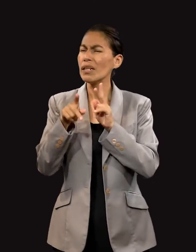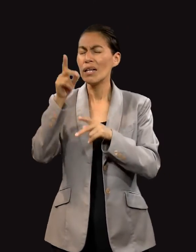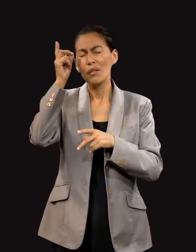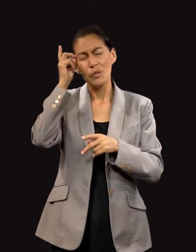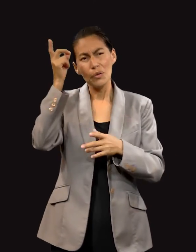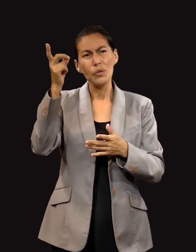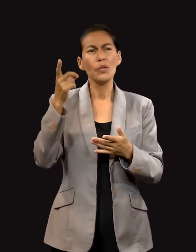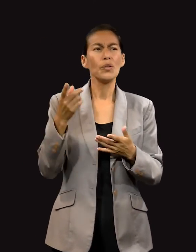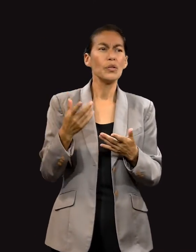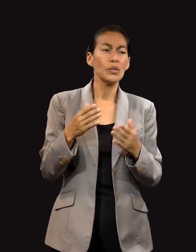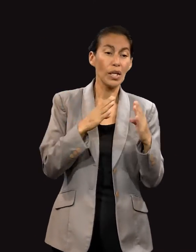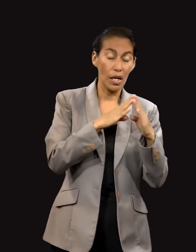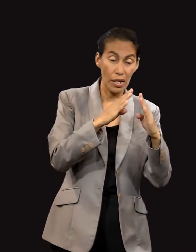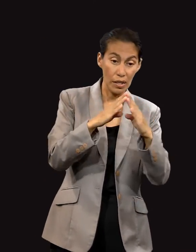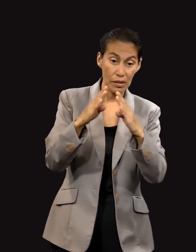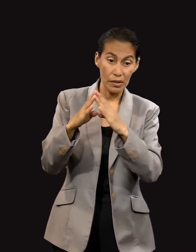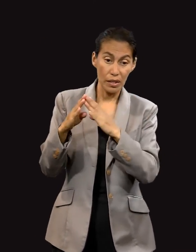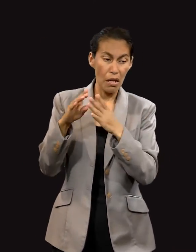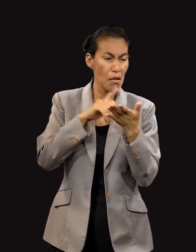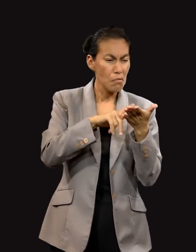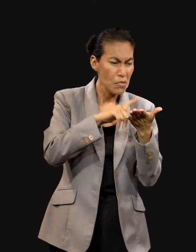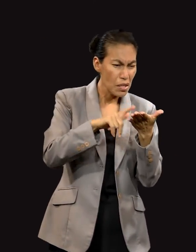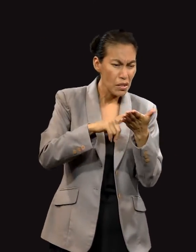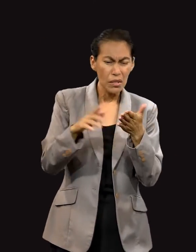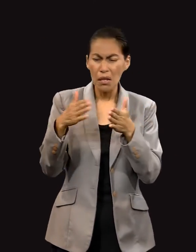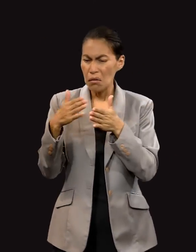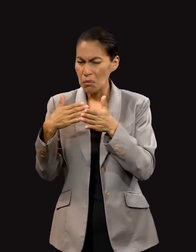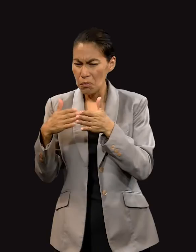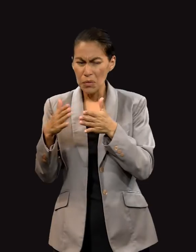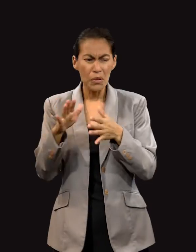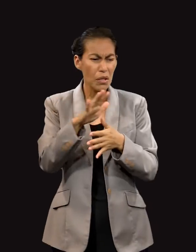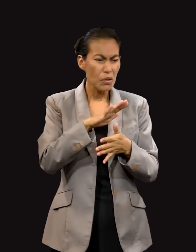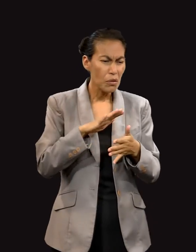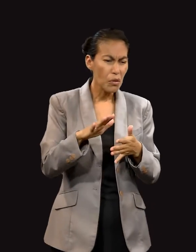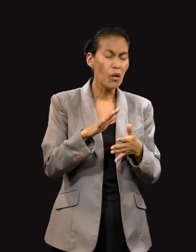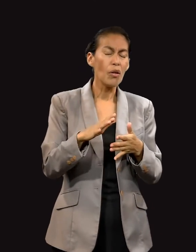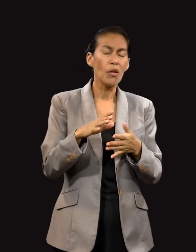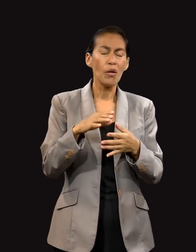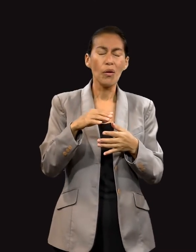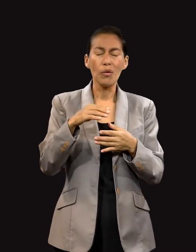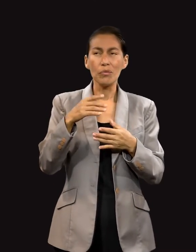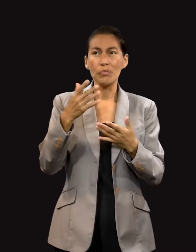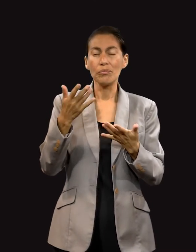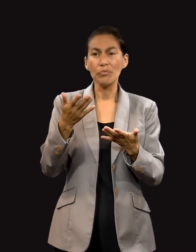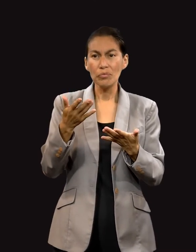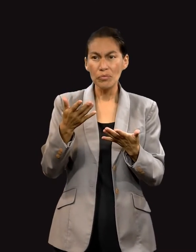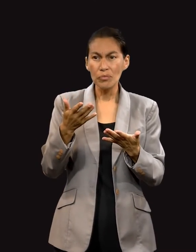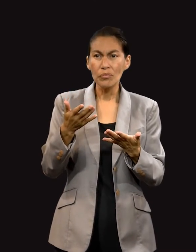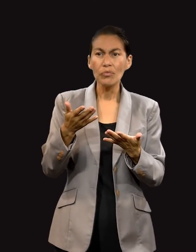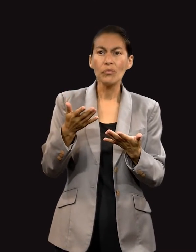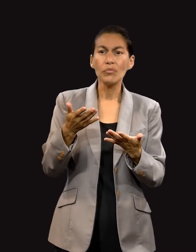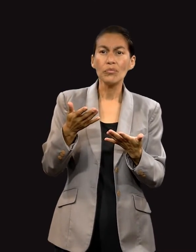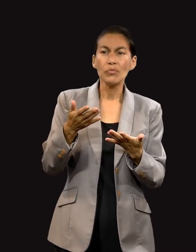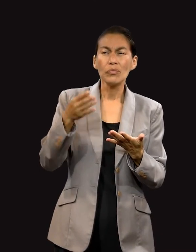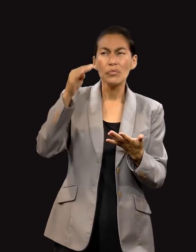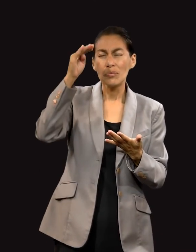Dios o estar en la casa haciendo, no sé, los quehaceres de la casa, la comida y todo eso y siempre